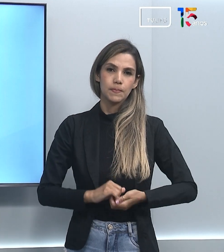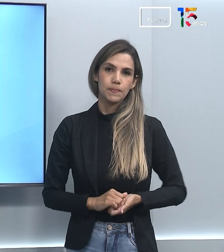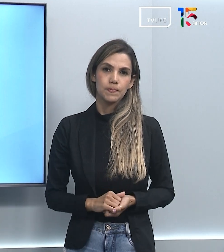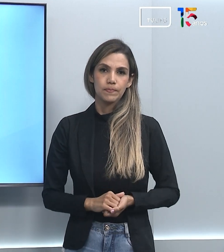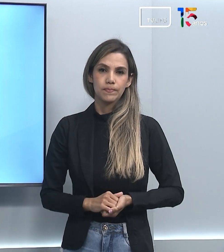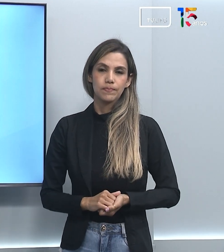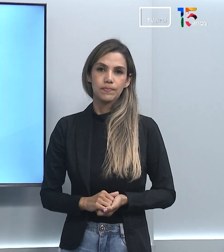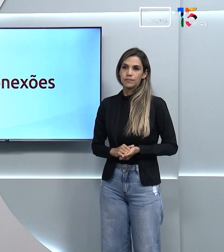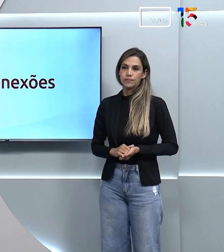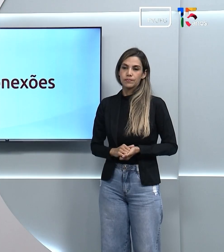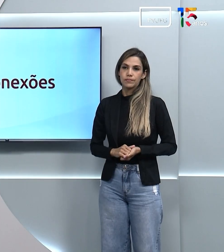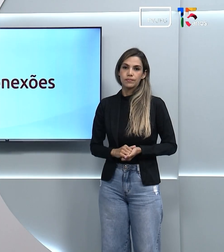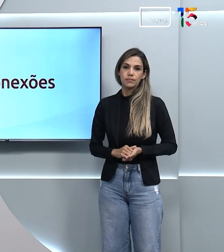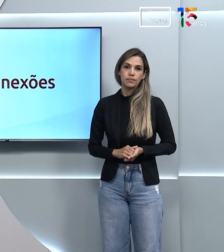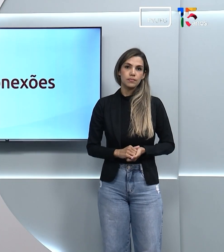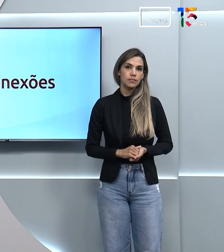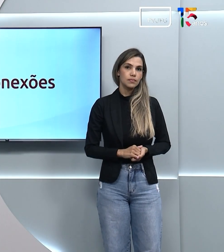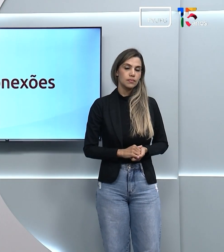333.